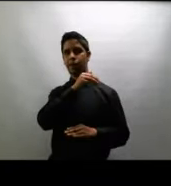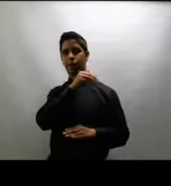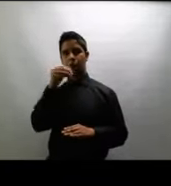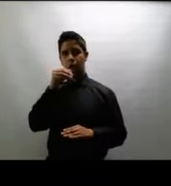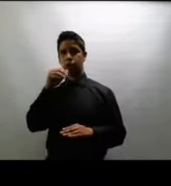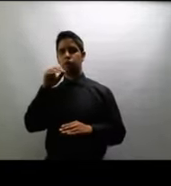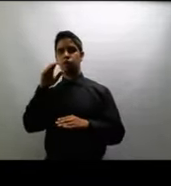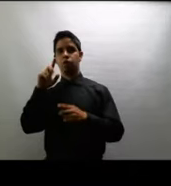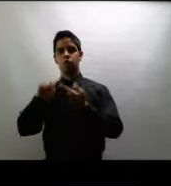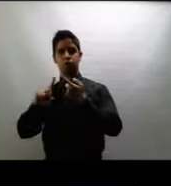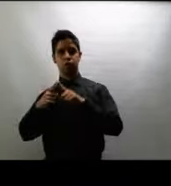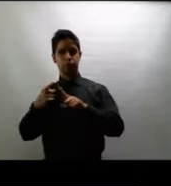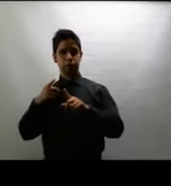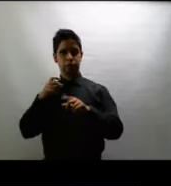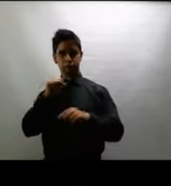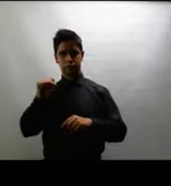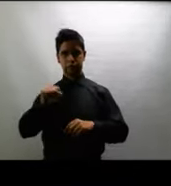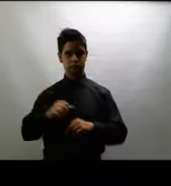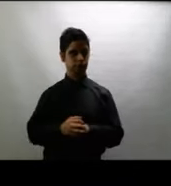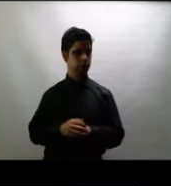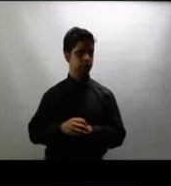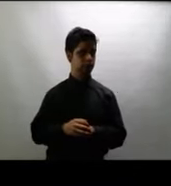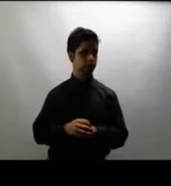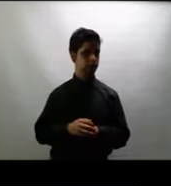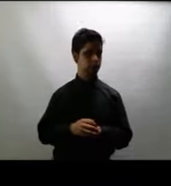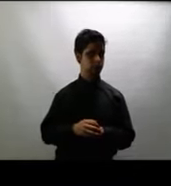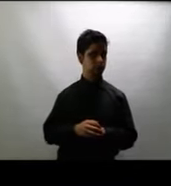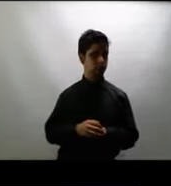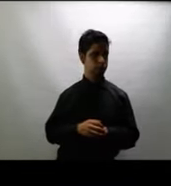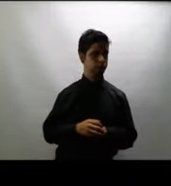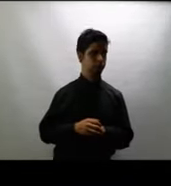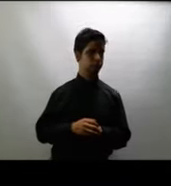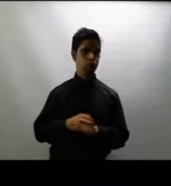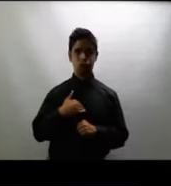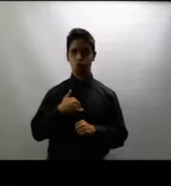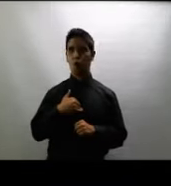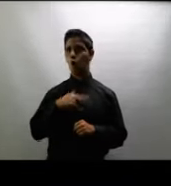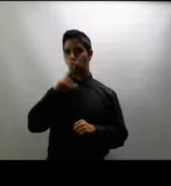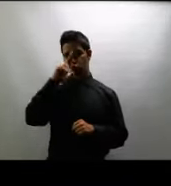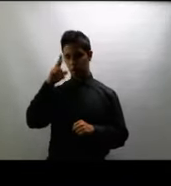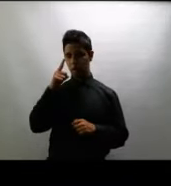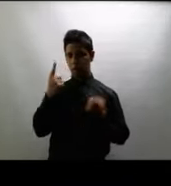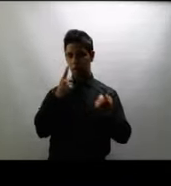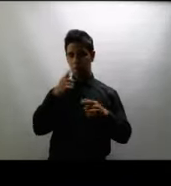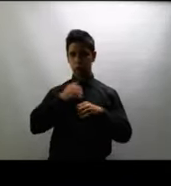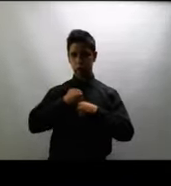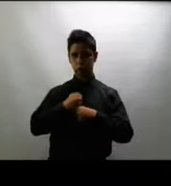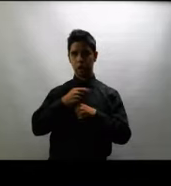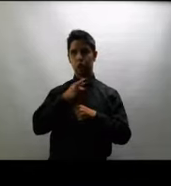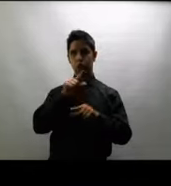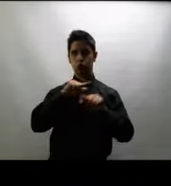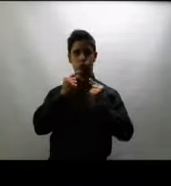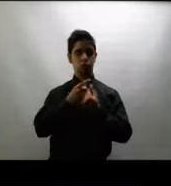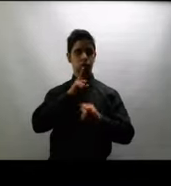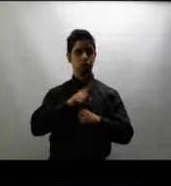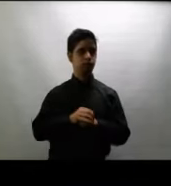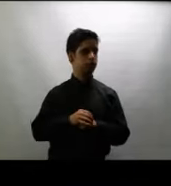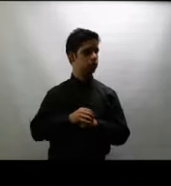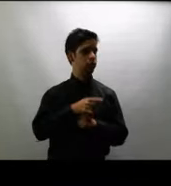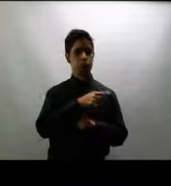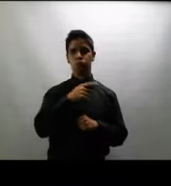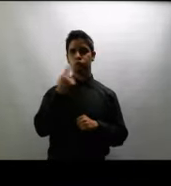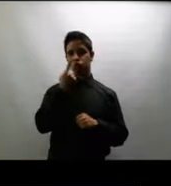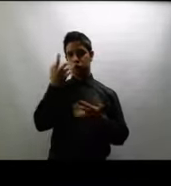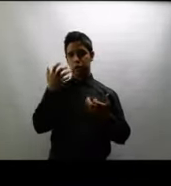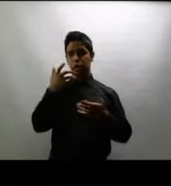sea, cafés sale, pues vamos a hacerlo, pero no había pensado no, de un grupo. No, jamás en el grupo. Era más sacar esta música que